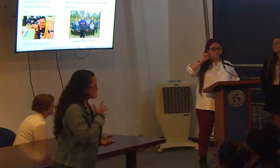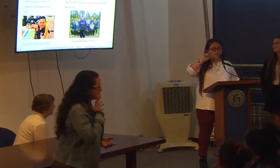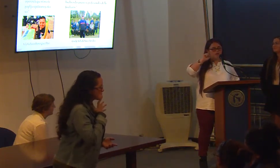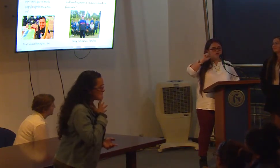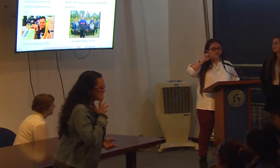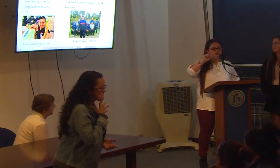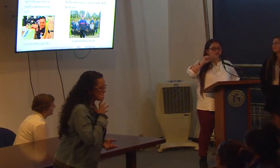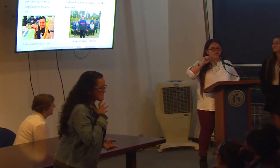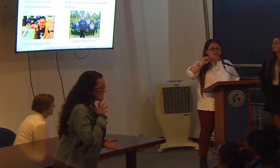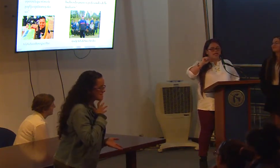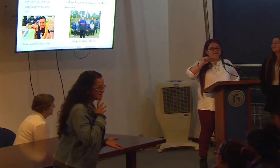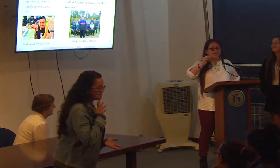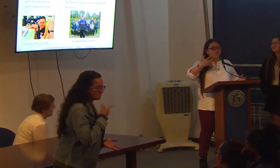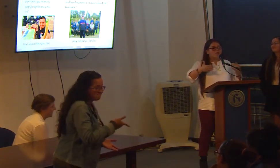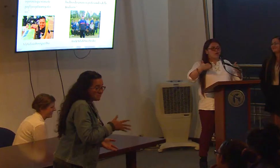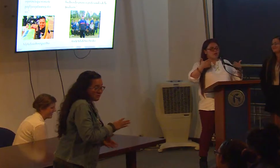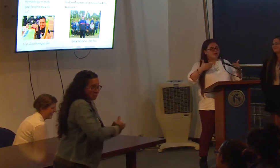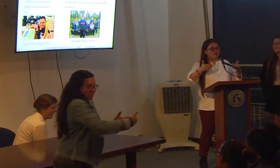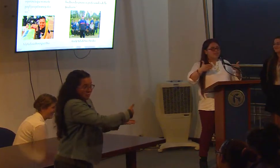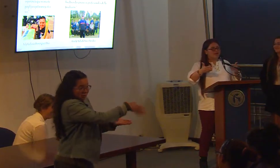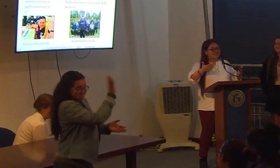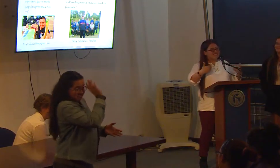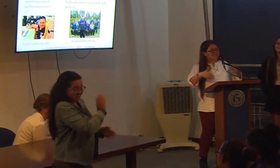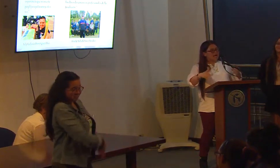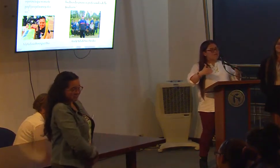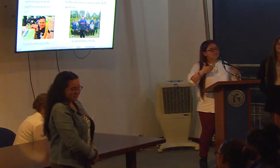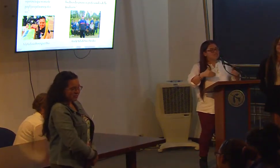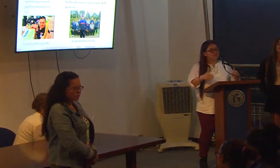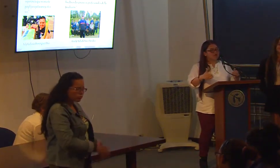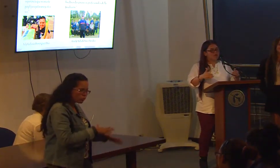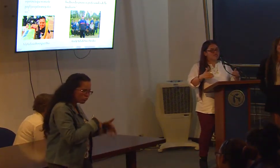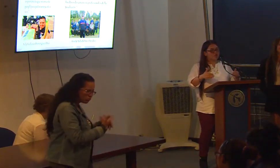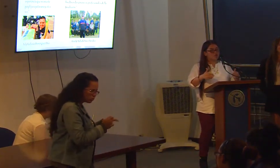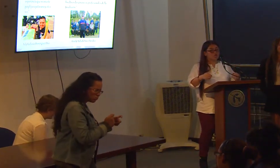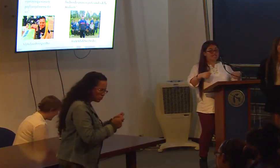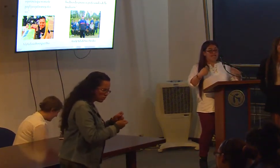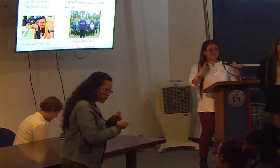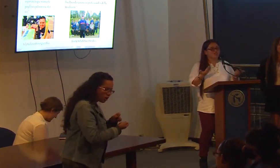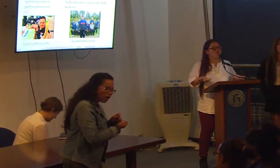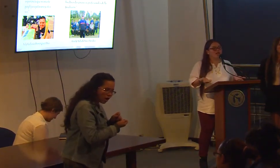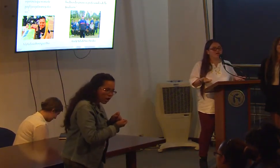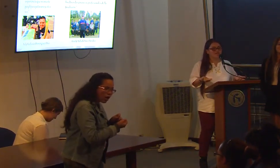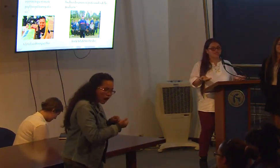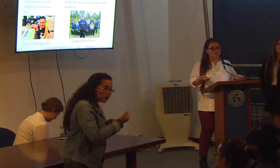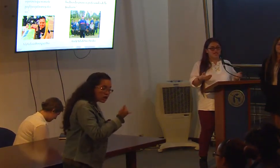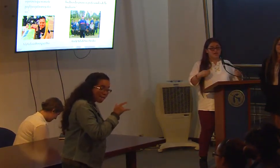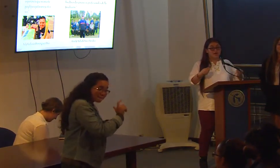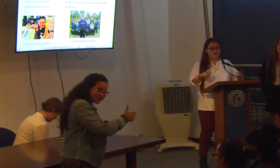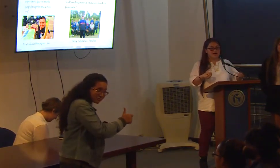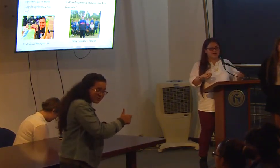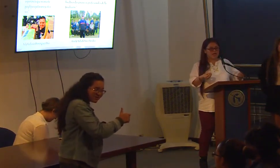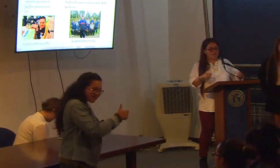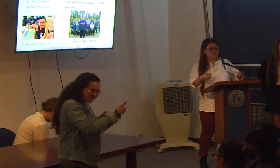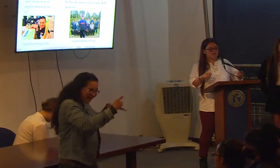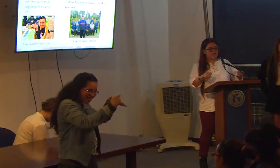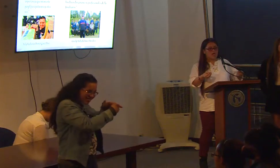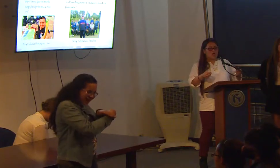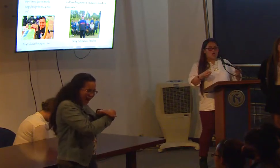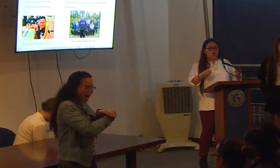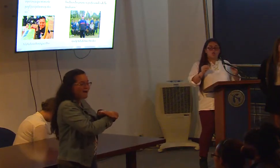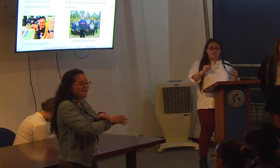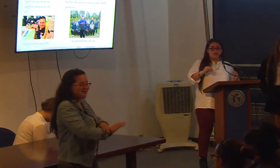oh, momento. Y de pronto ver ese cambio, esa transformación, donde ya ellos eran los que entraban en la actividad y me